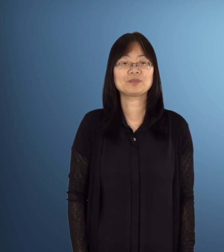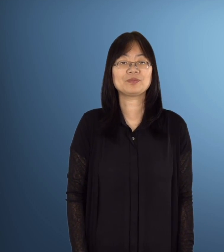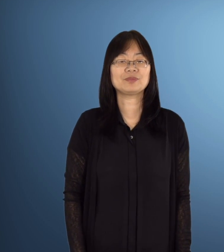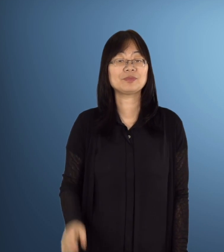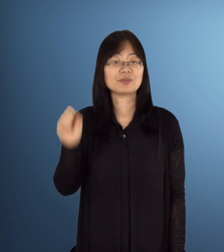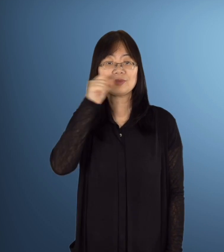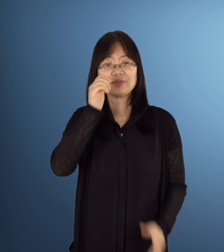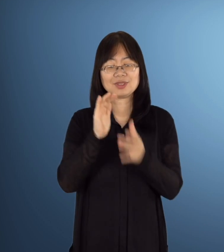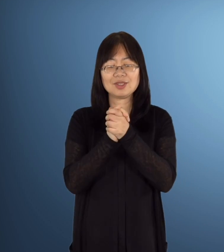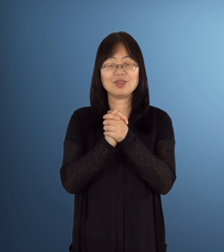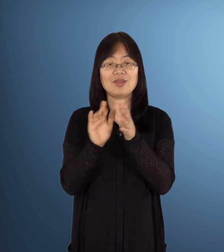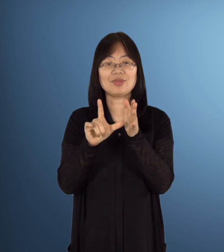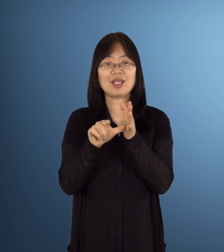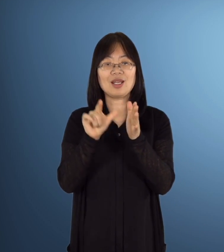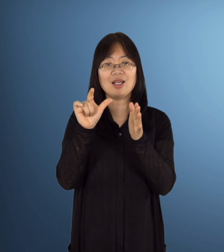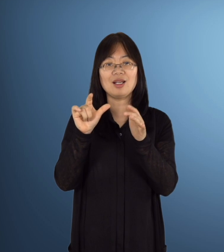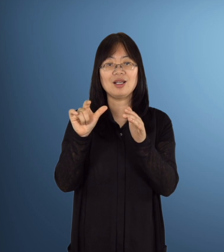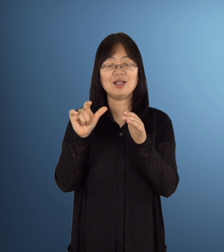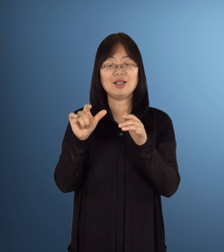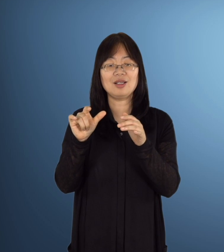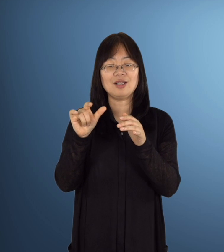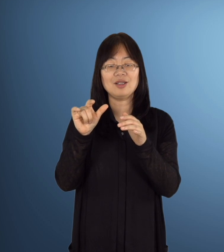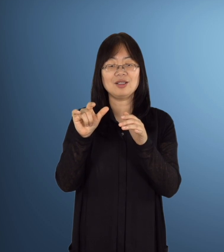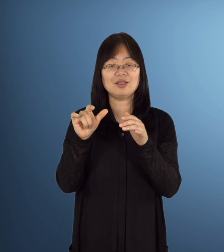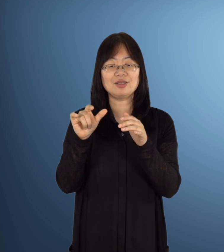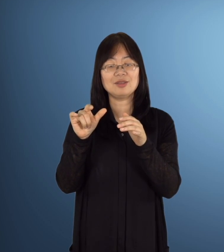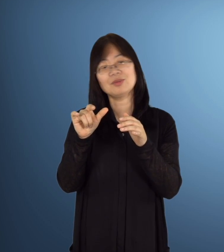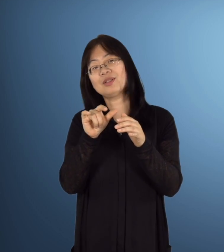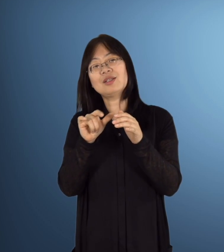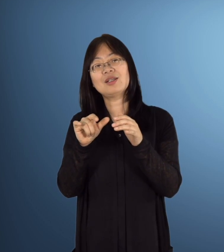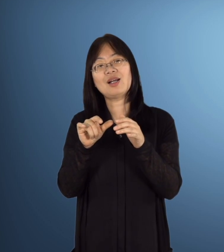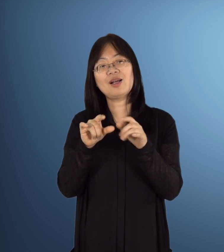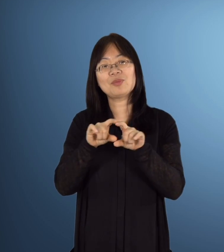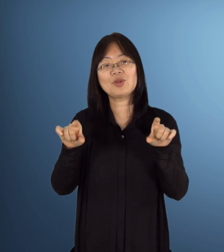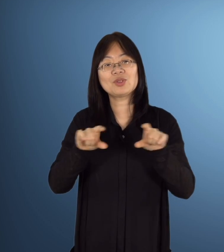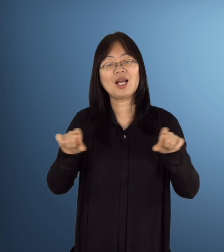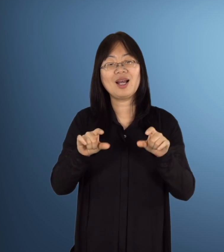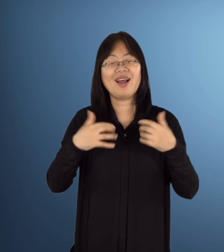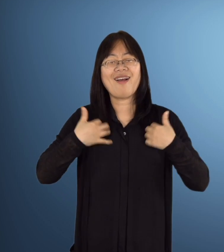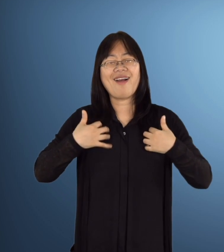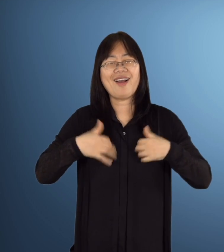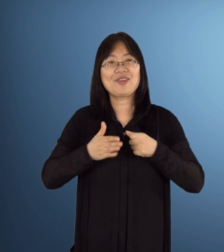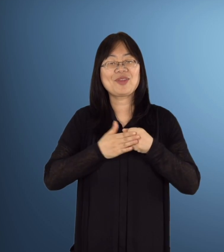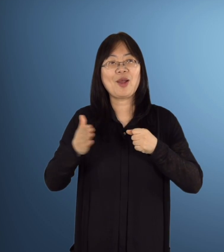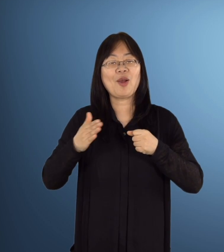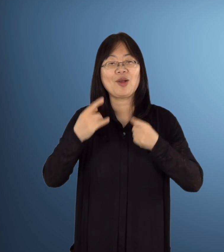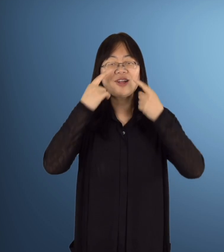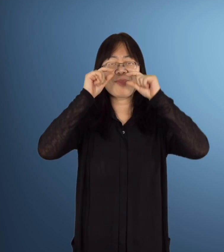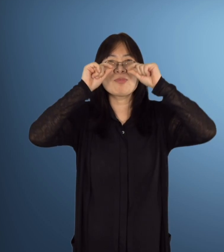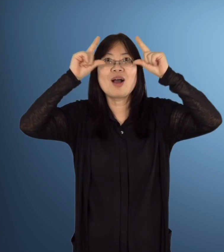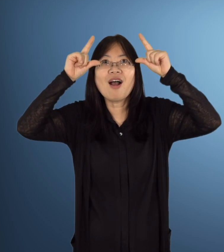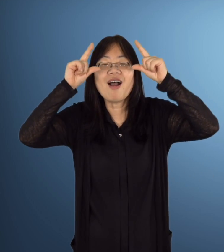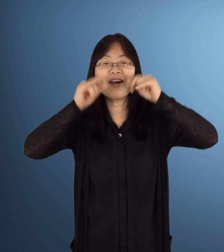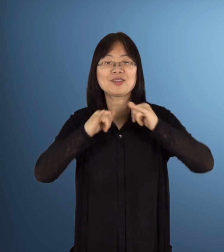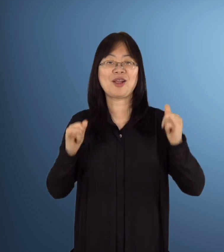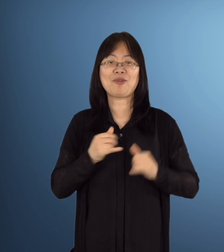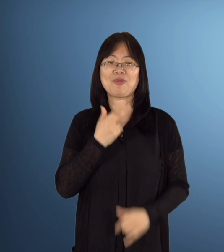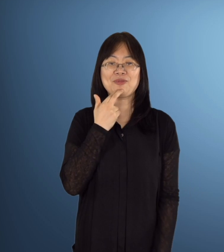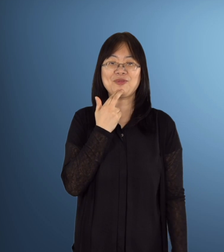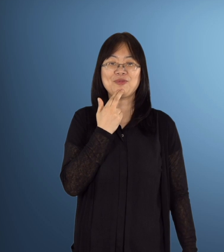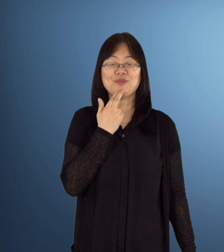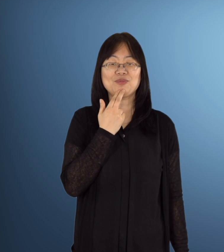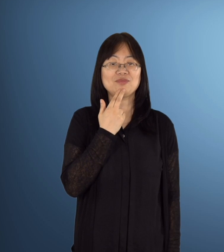새벽 기도를 하는데 평생 하는 사람은 즐거워서 그 아침에 눈을 부릅뜨고 일어나는 사람은 없어요.